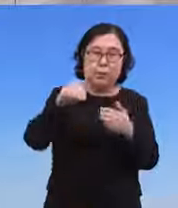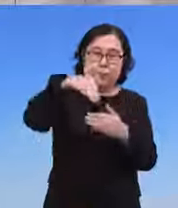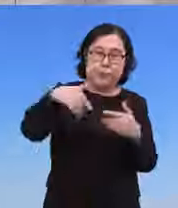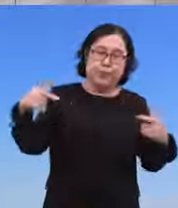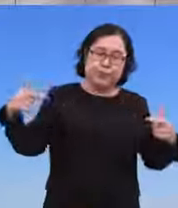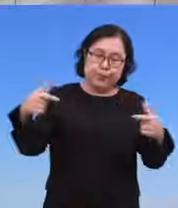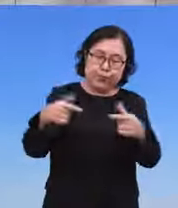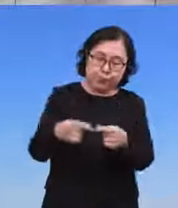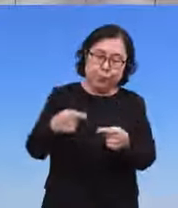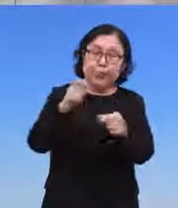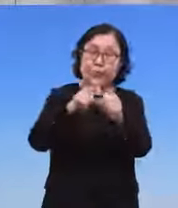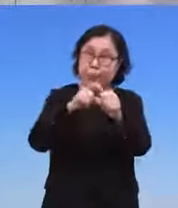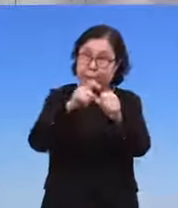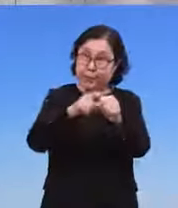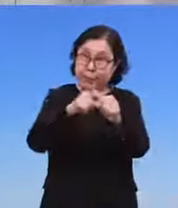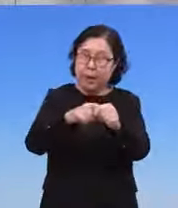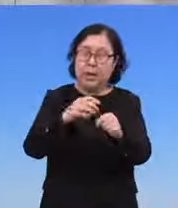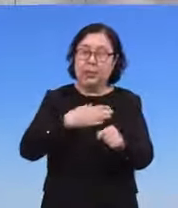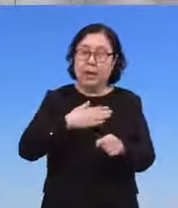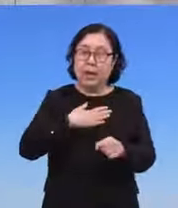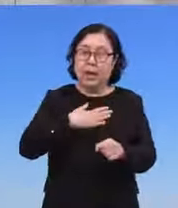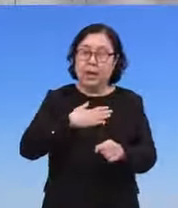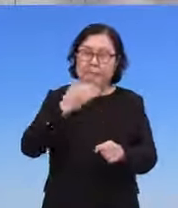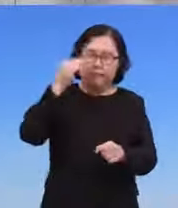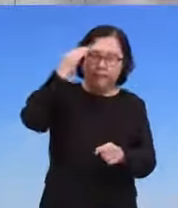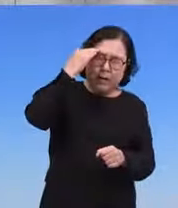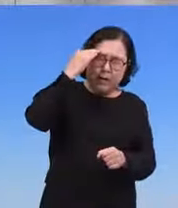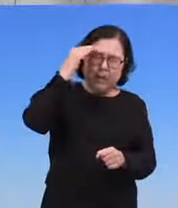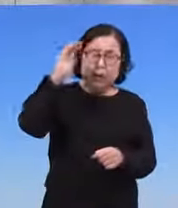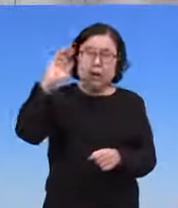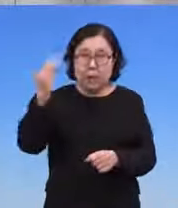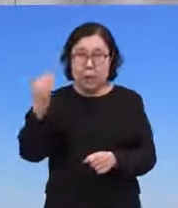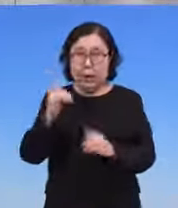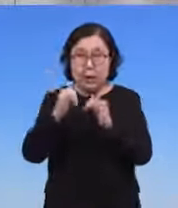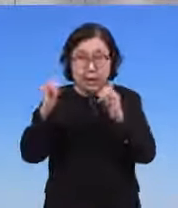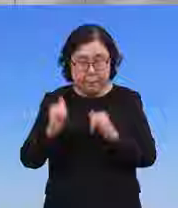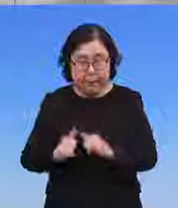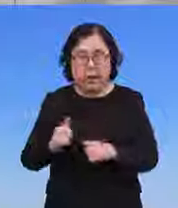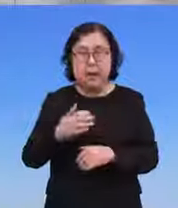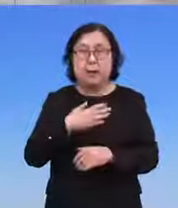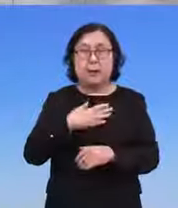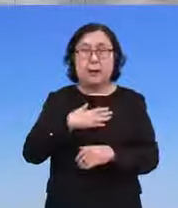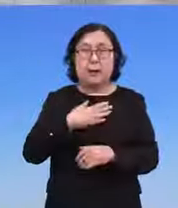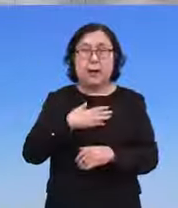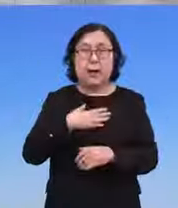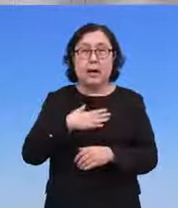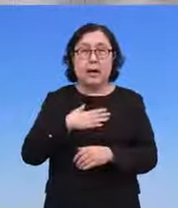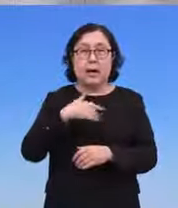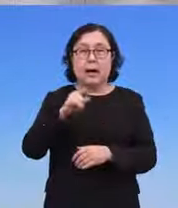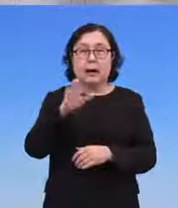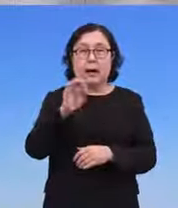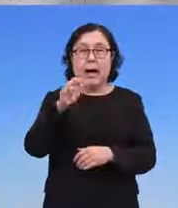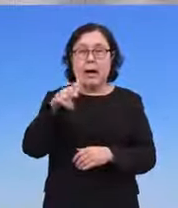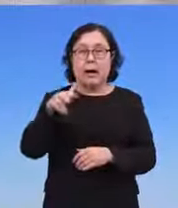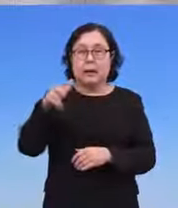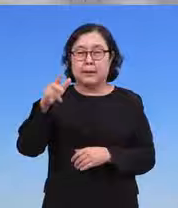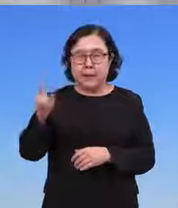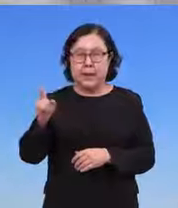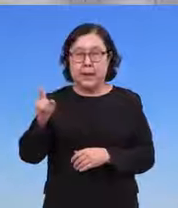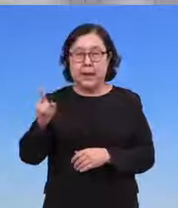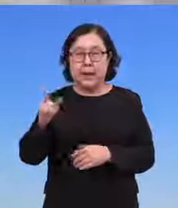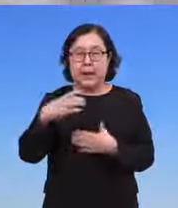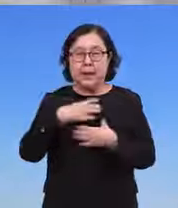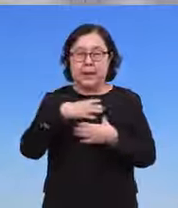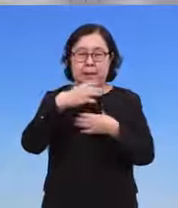줄어드는 것이 목표입니다. 그리고 제가 만약에 이게 걸림돌이 되면 어떻게 하느냐. 제가 이름을